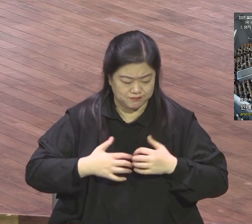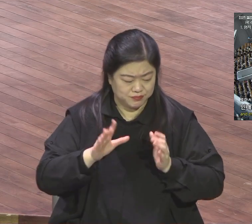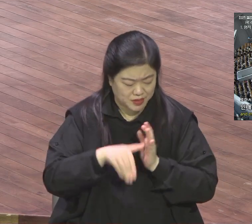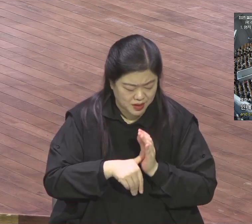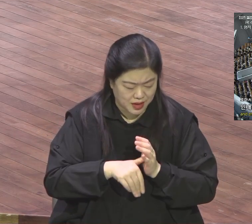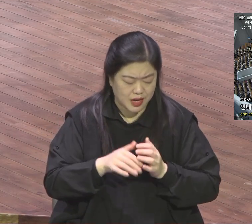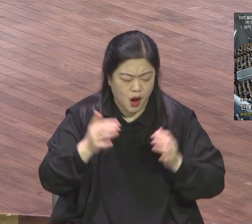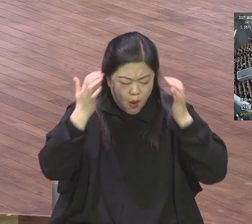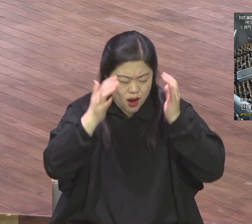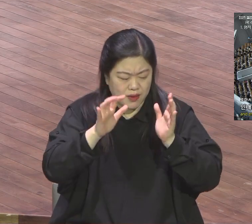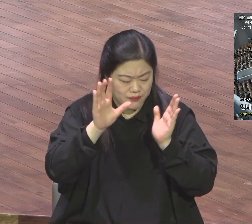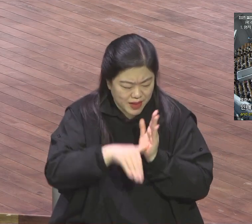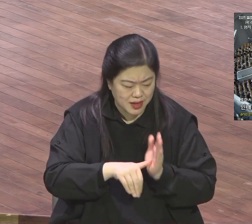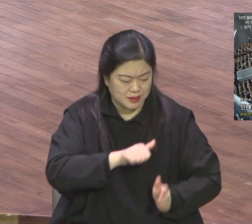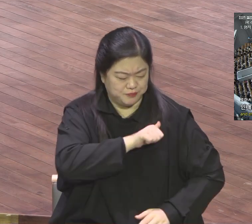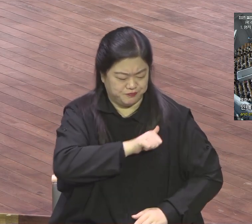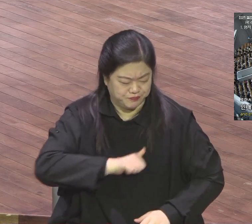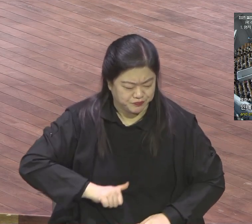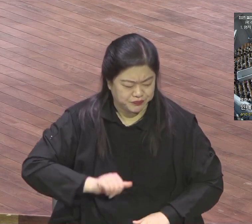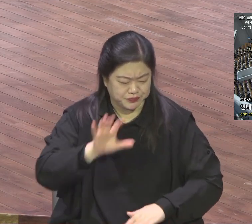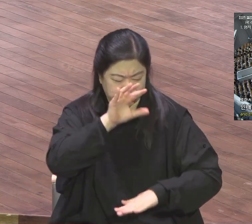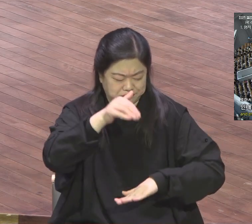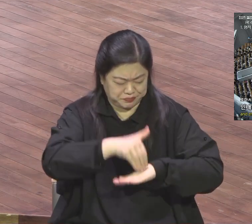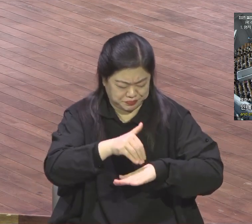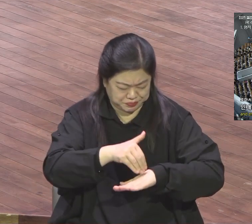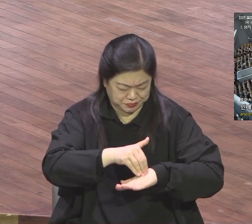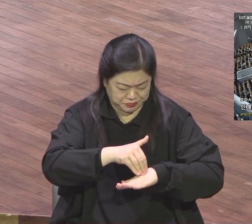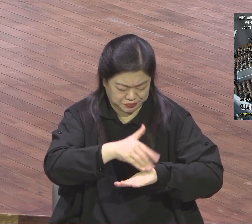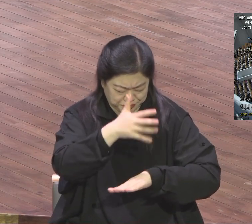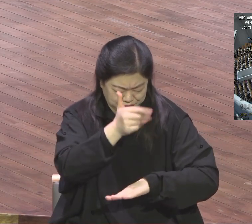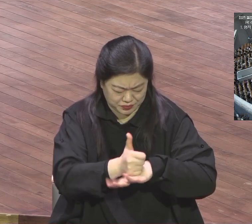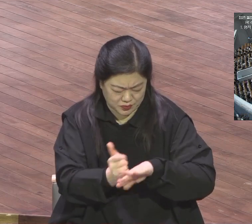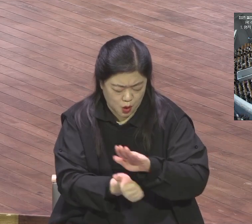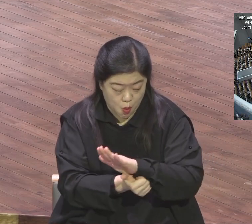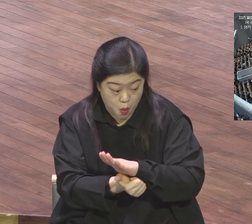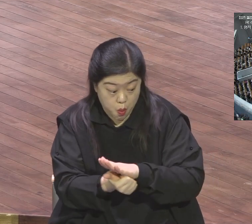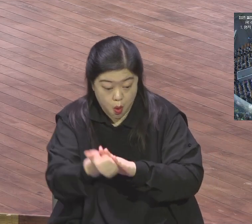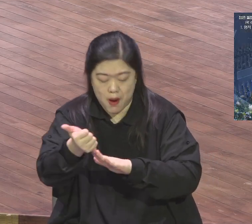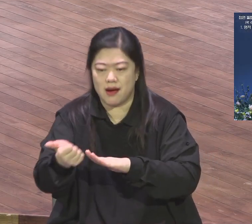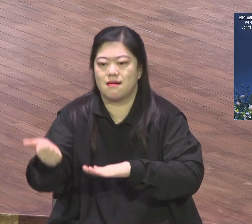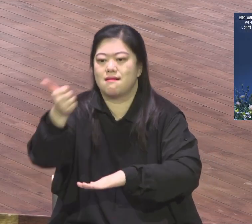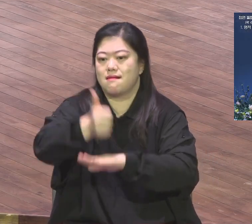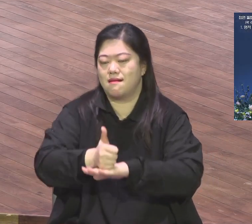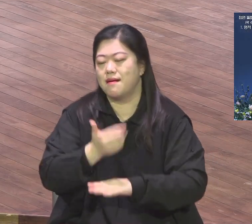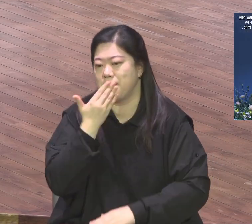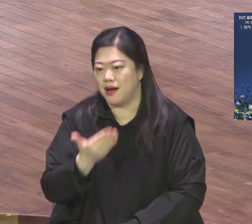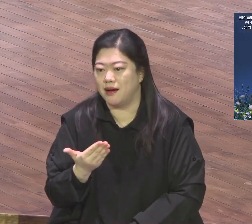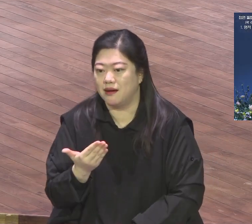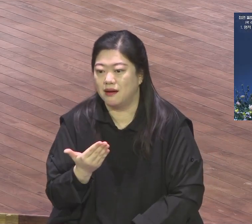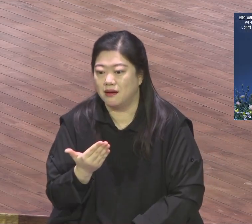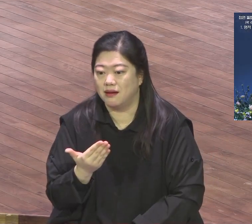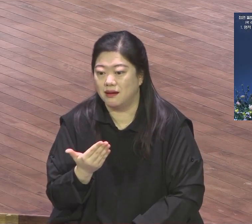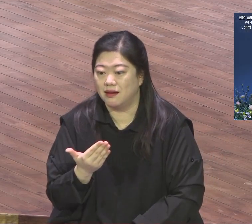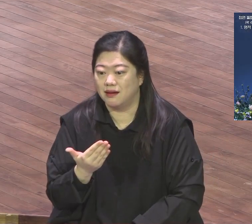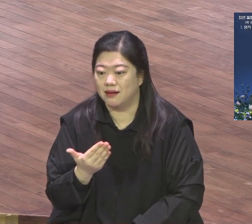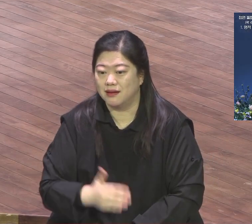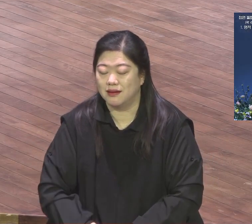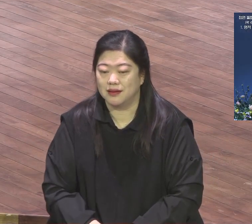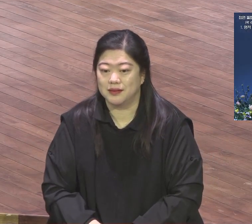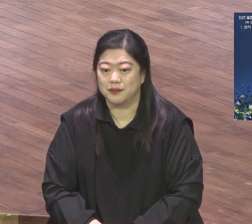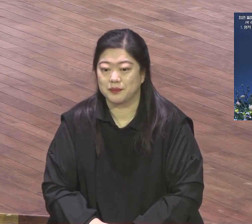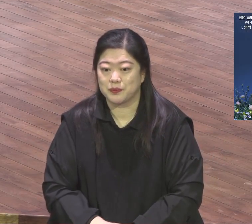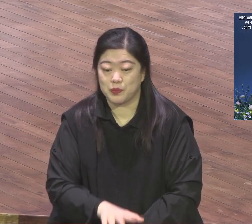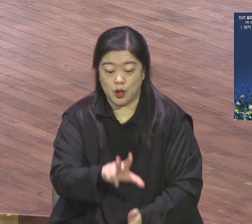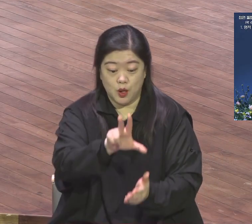인내는 연단을, 연단은 소망을 이룬 줄 알미로다. 이렇게 문제와